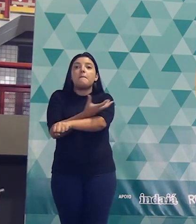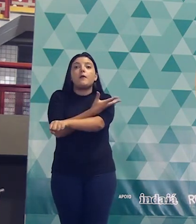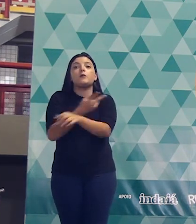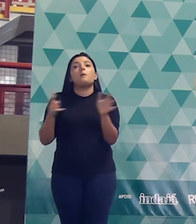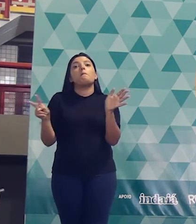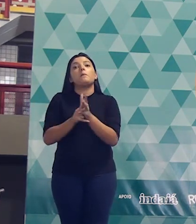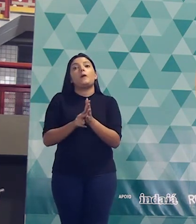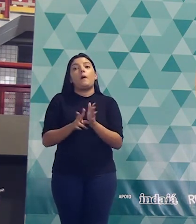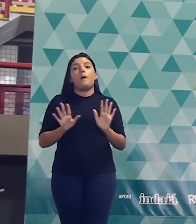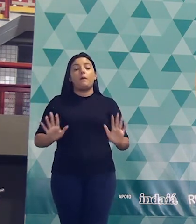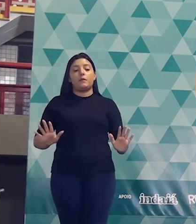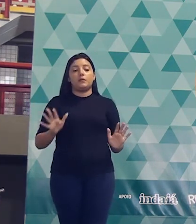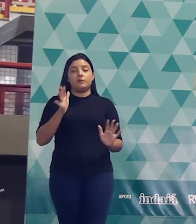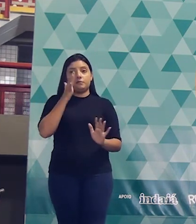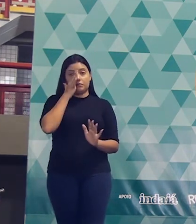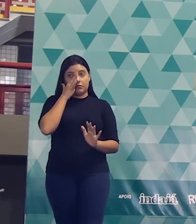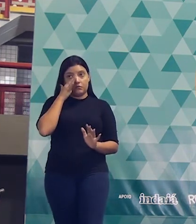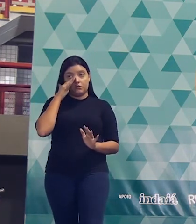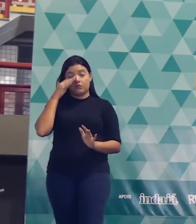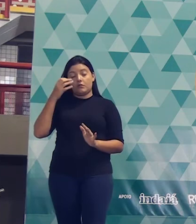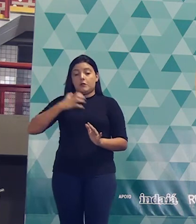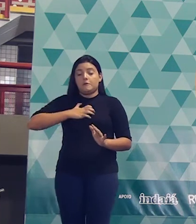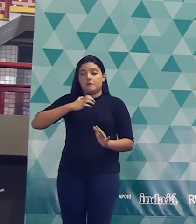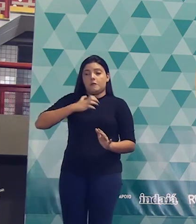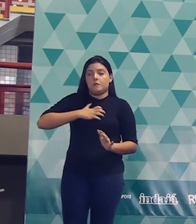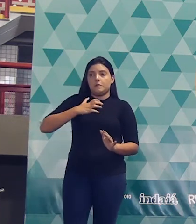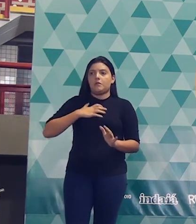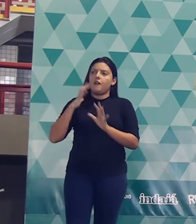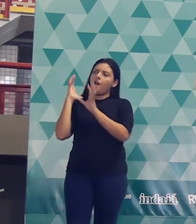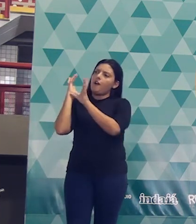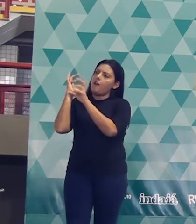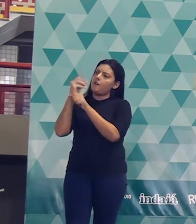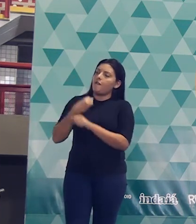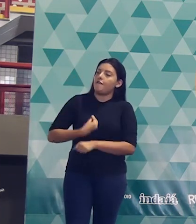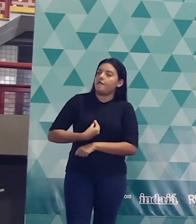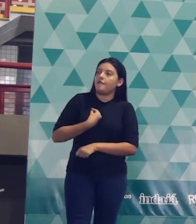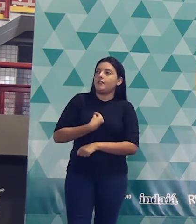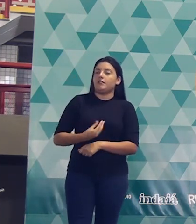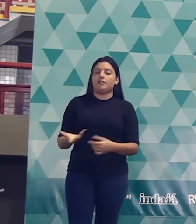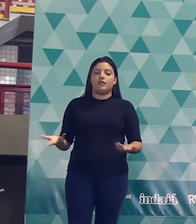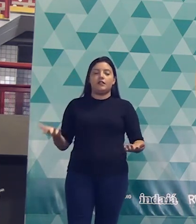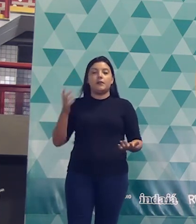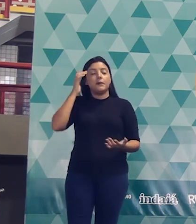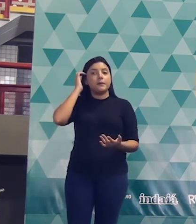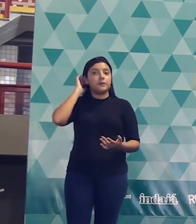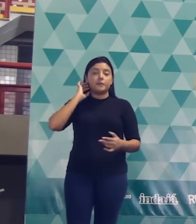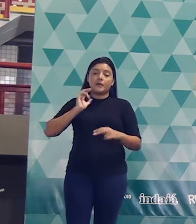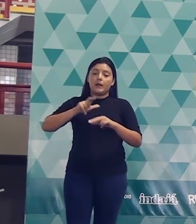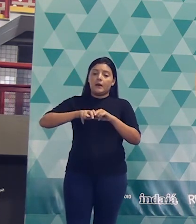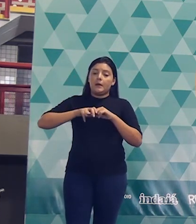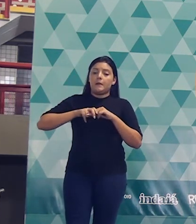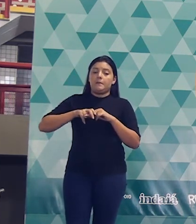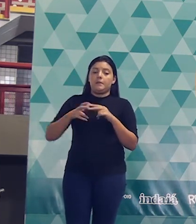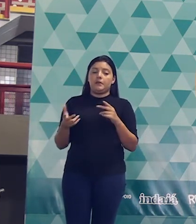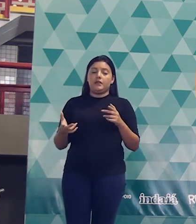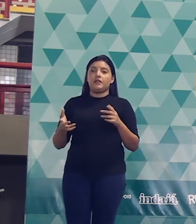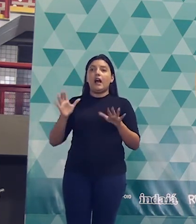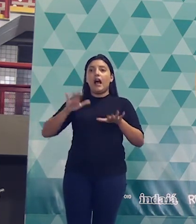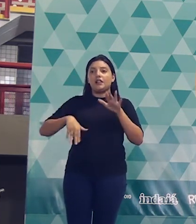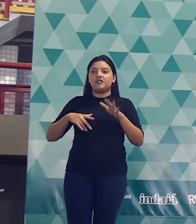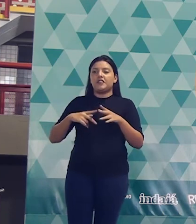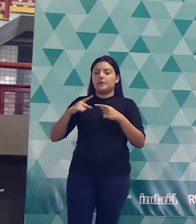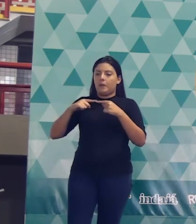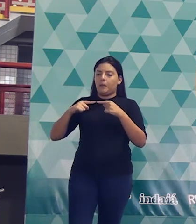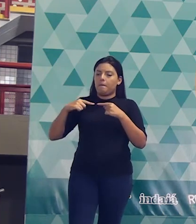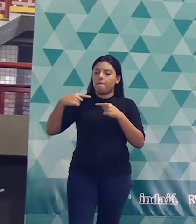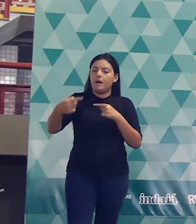personagem, do sentimento do personagem, da história de vida do personagem. Por isso que ela avança, ela recua, tá? E